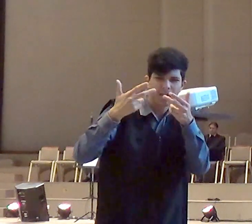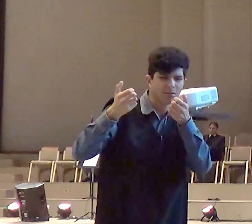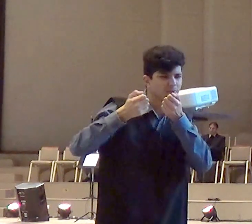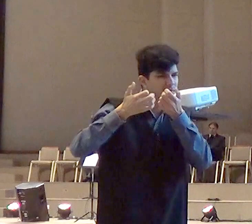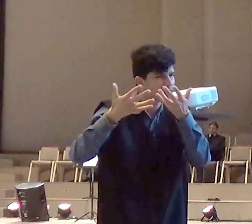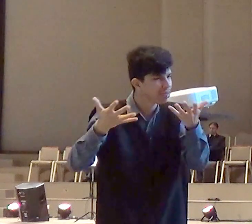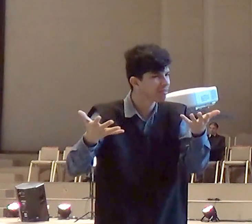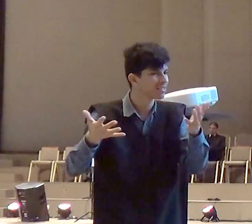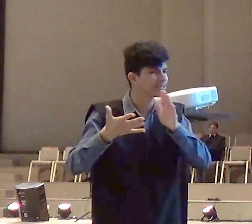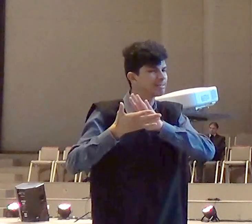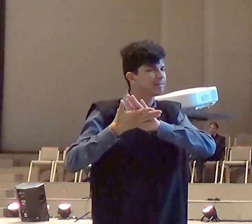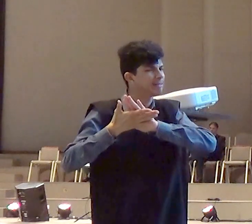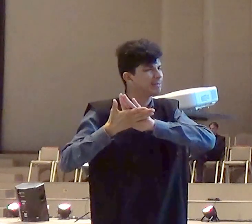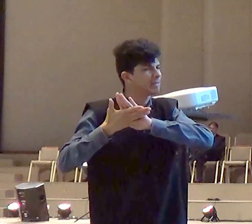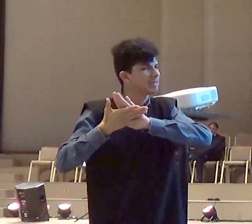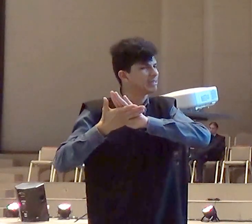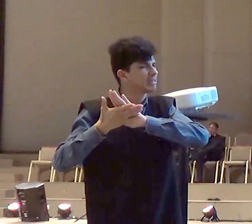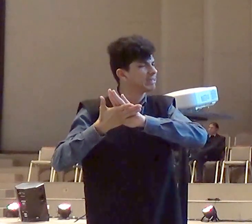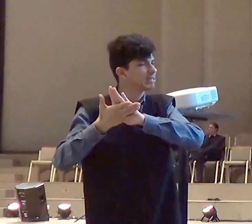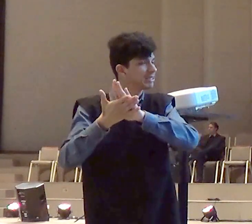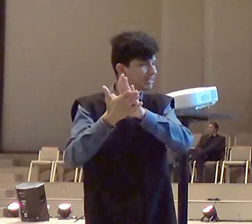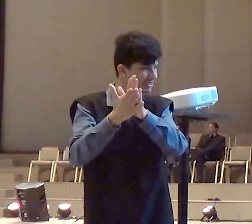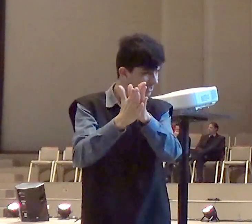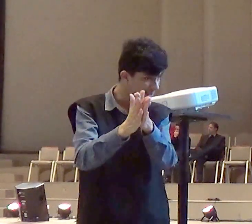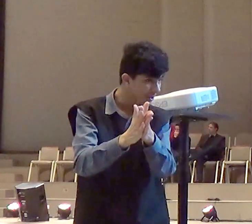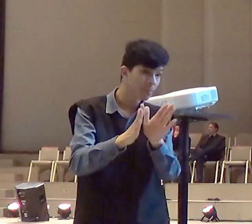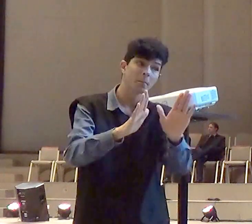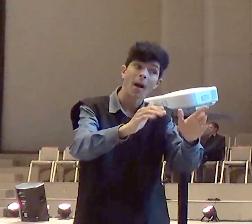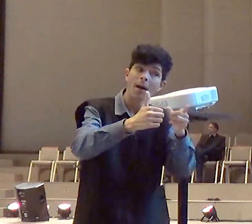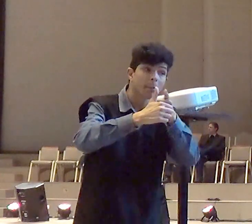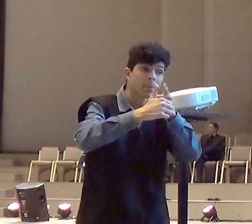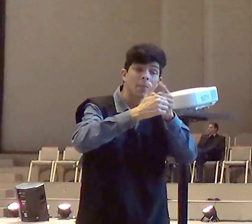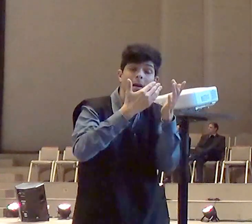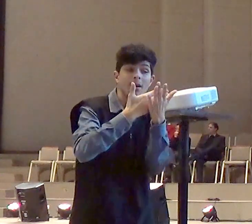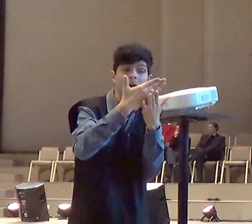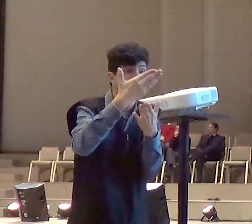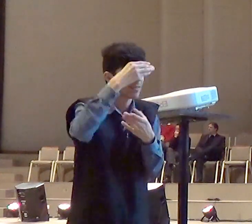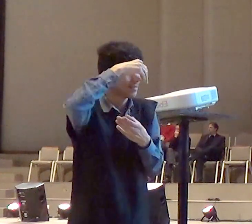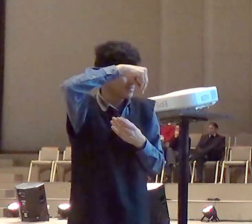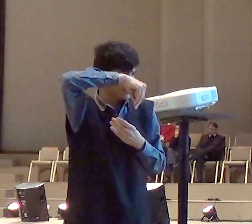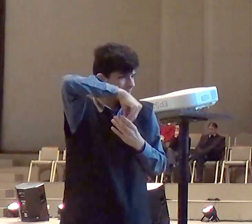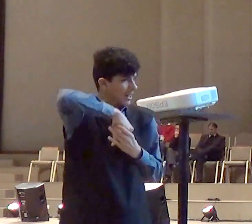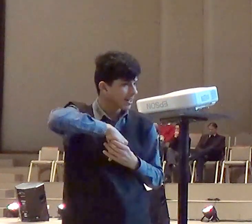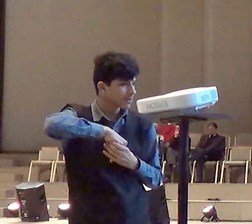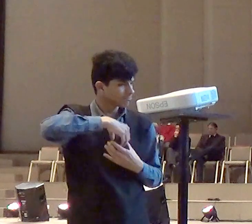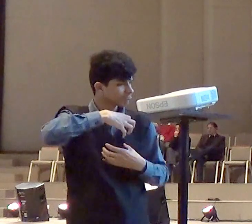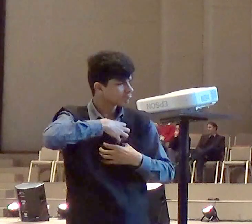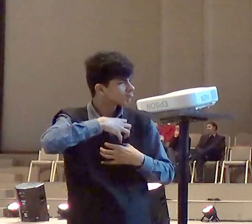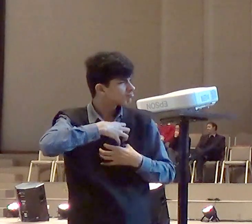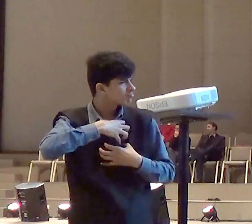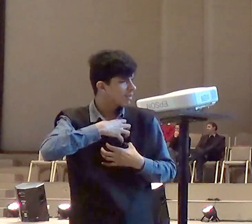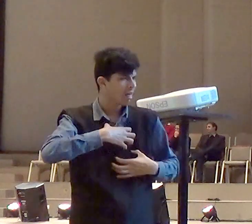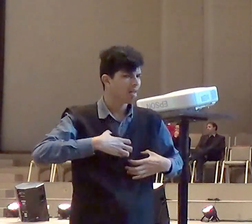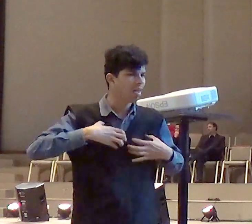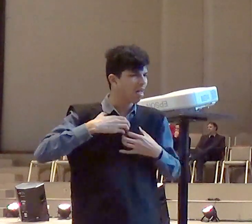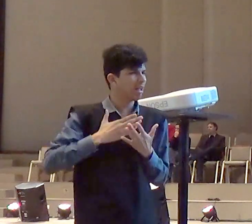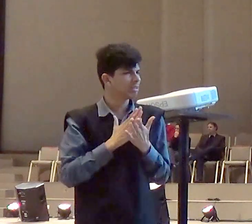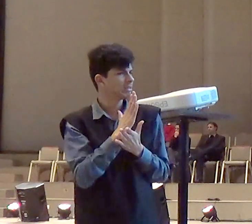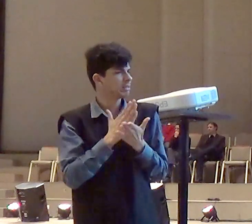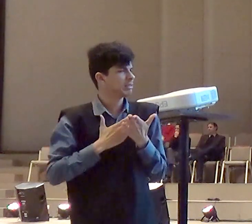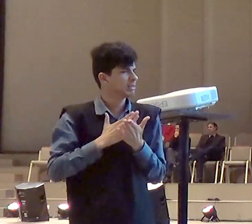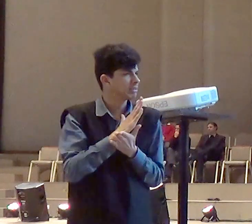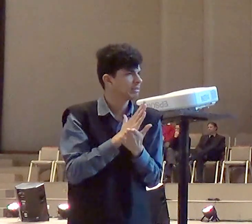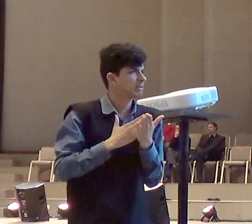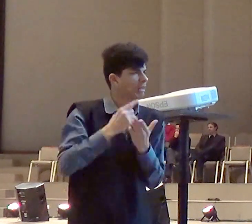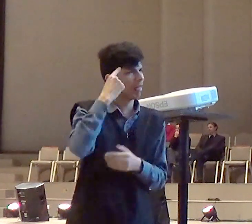acontecendo em círculos concêntricos primeiro a gente sente e Fica remoendo na cabeça